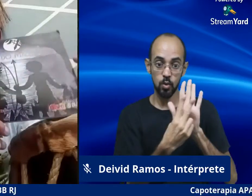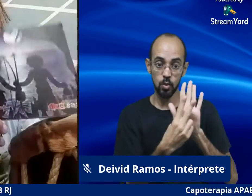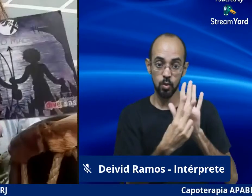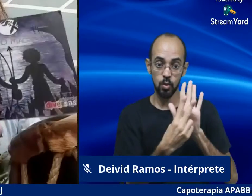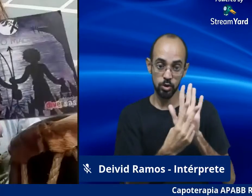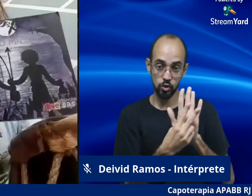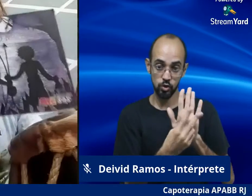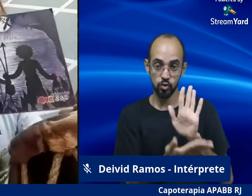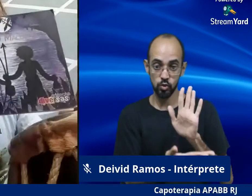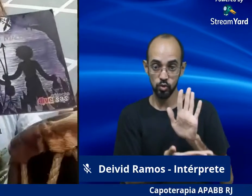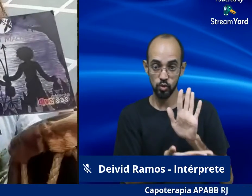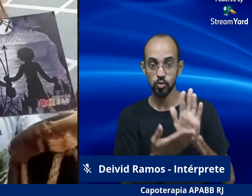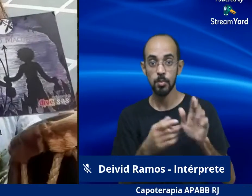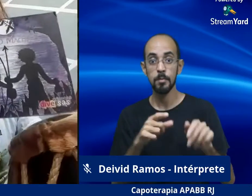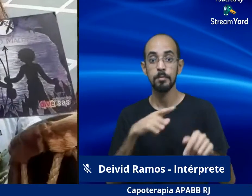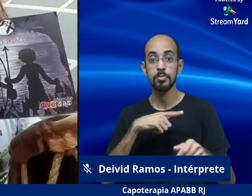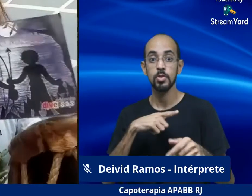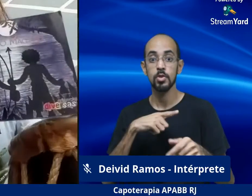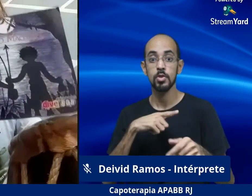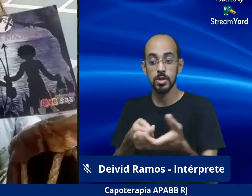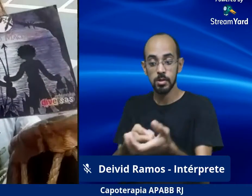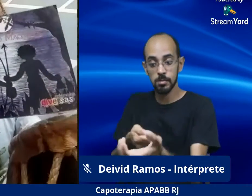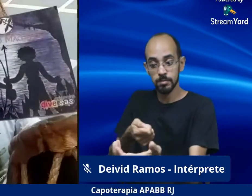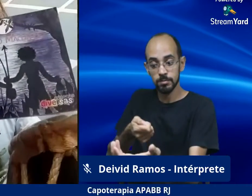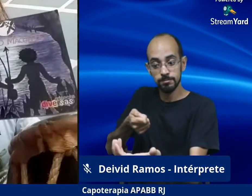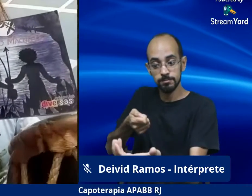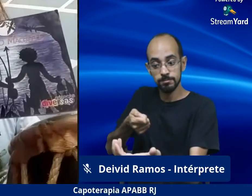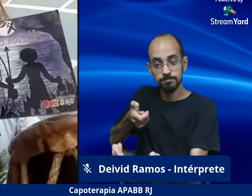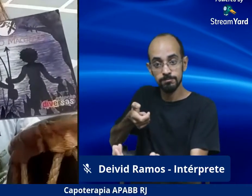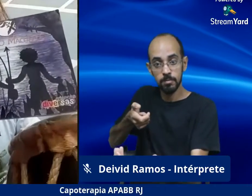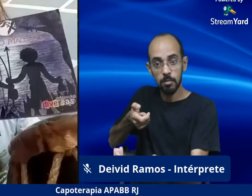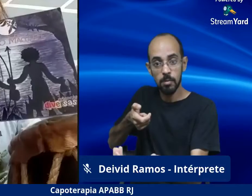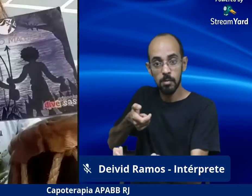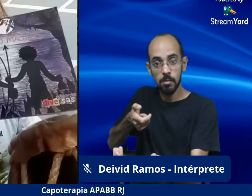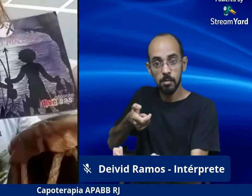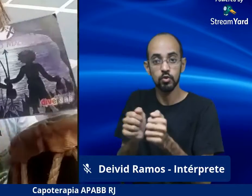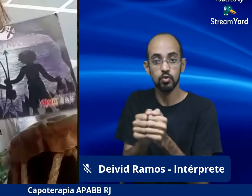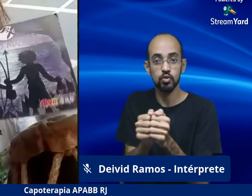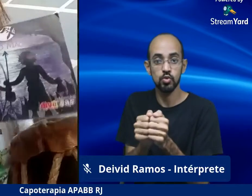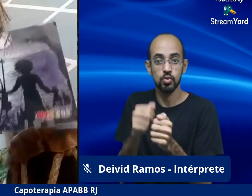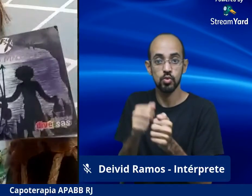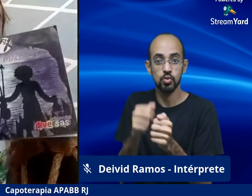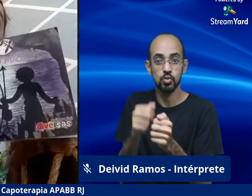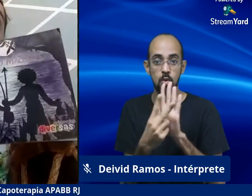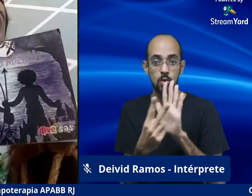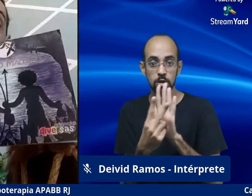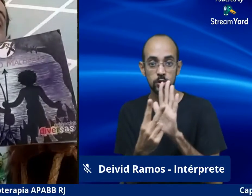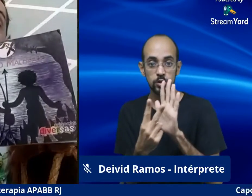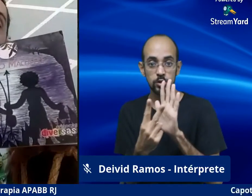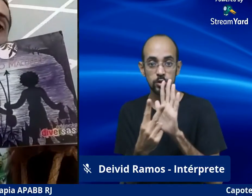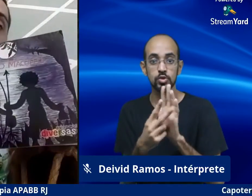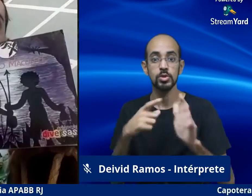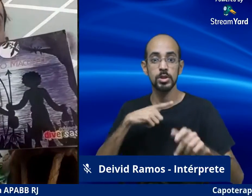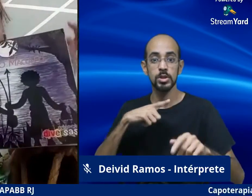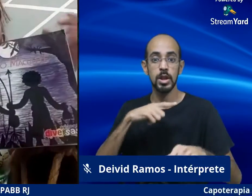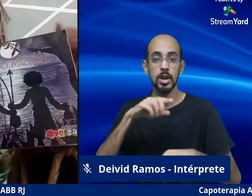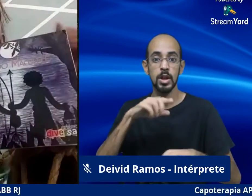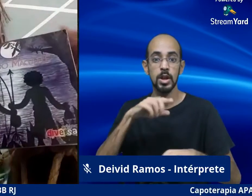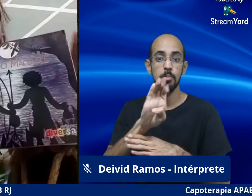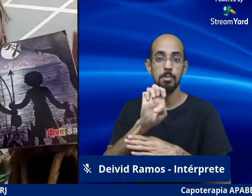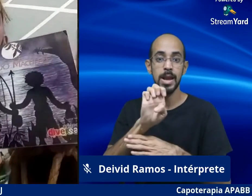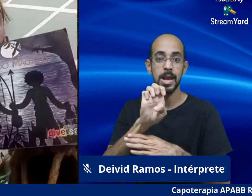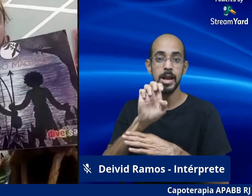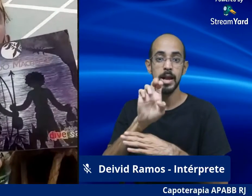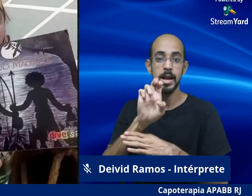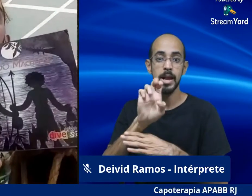arco e flecha na mão do índio e a gente tem o birimbau, que tem, inclusive,